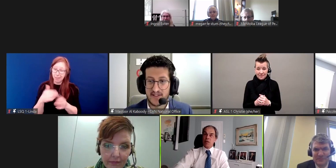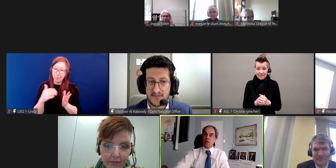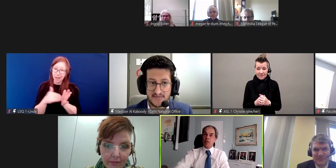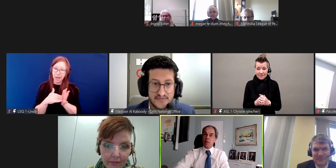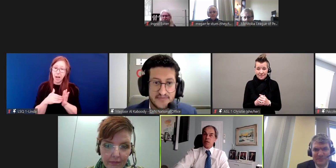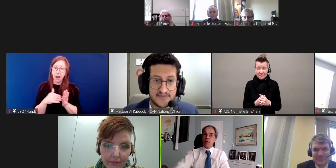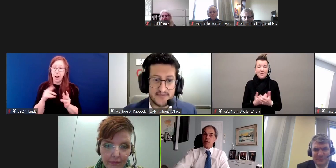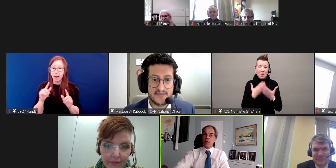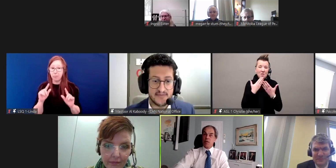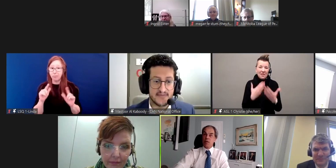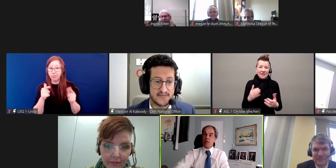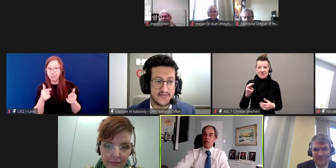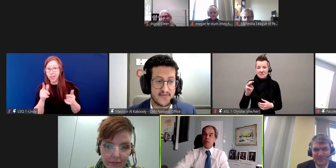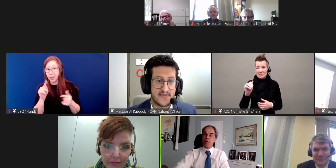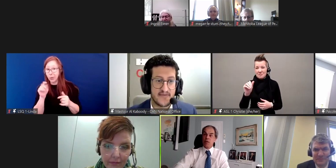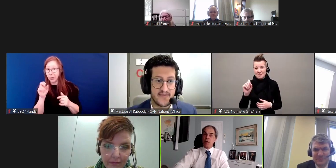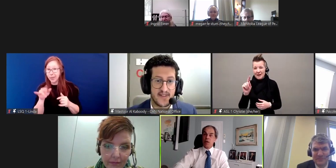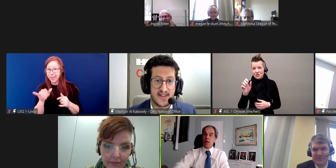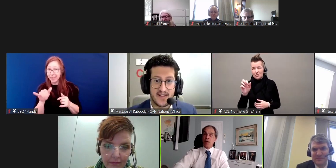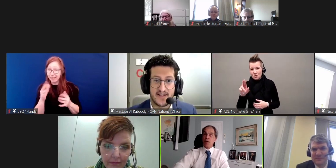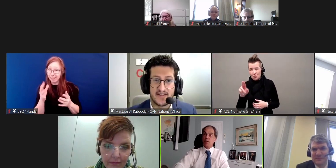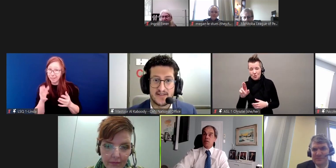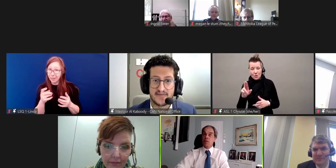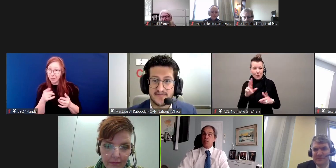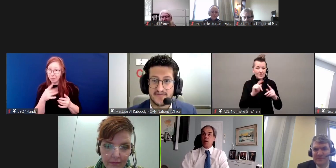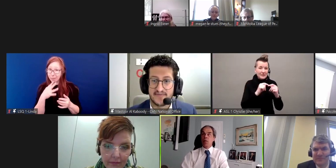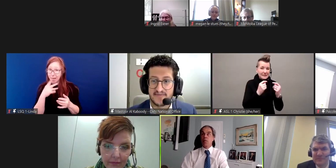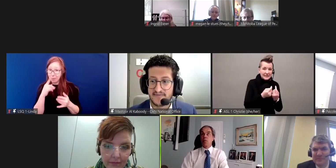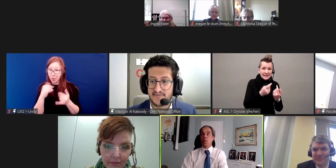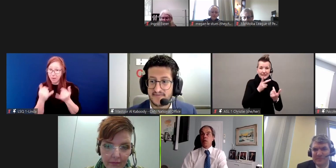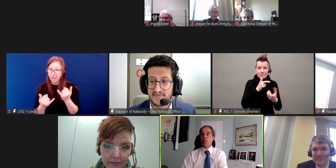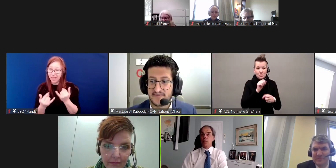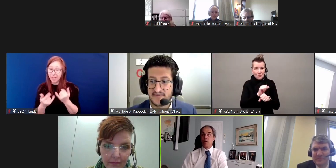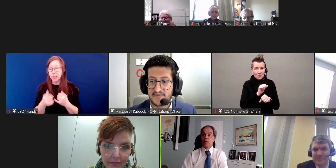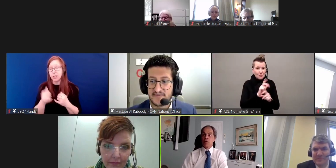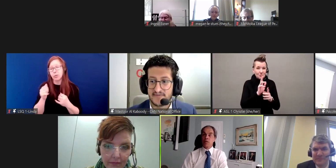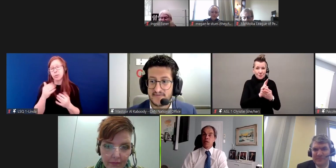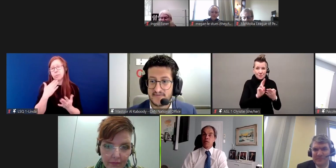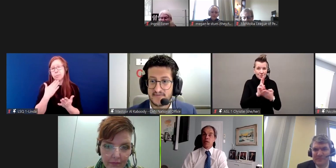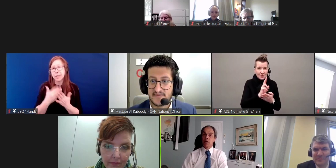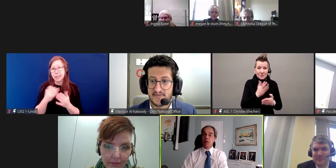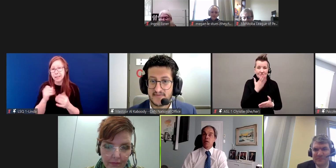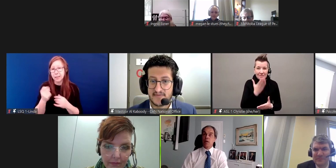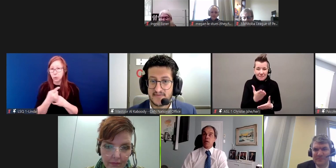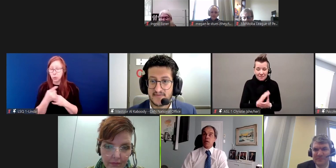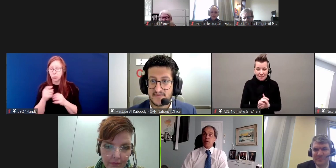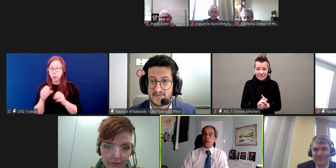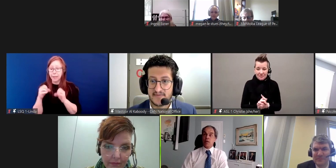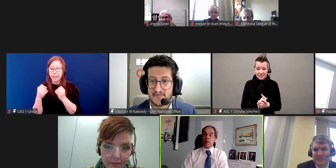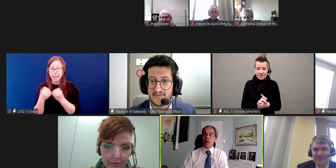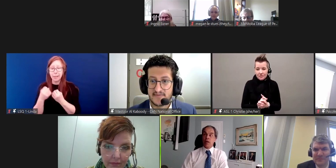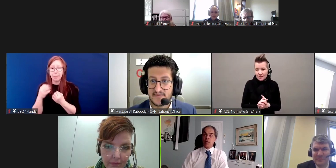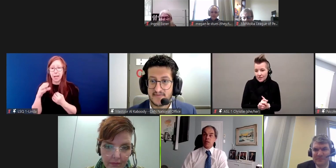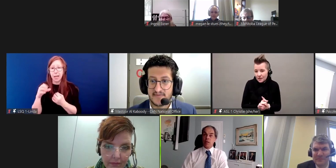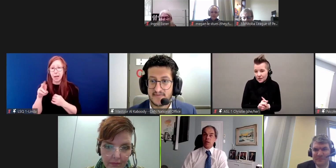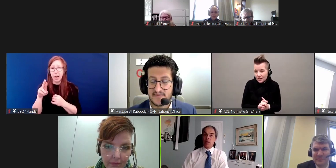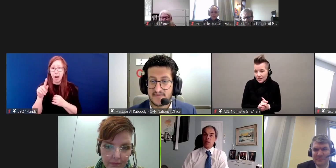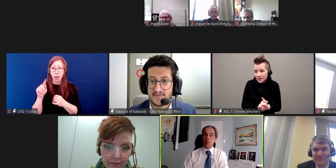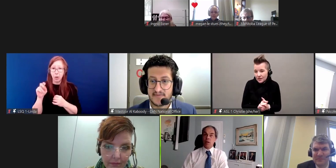un mot, le mot de la fin? Oui, merci à vous tous. Merci à l'équipe de Carlton.